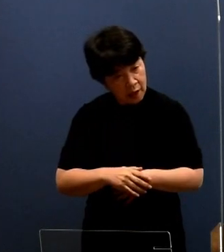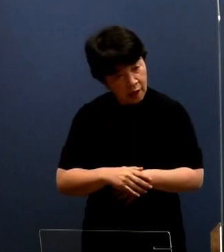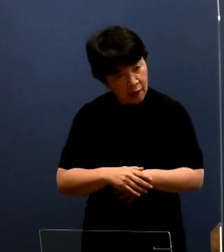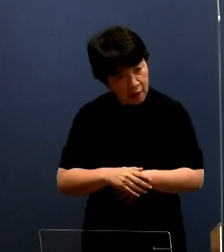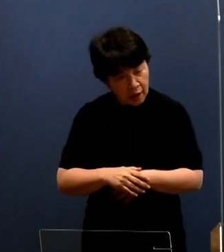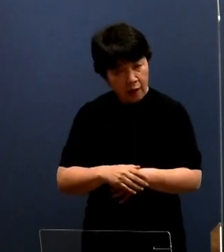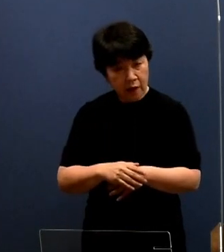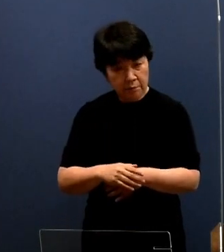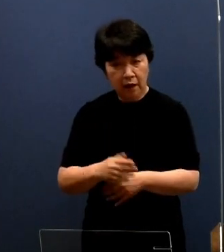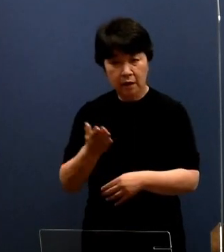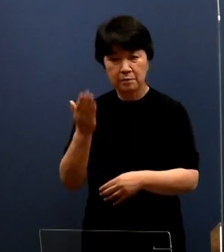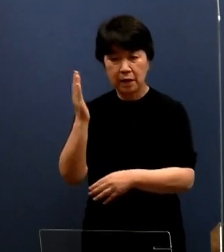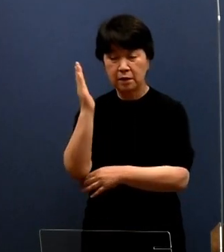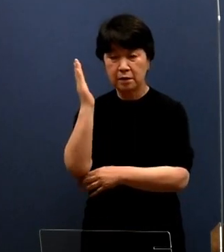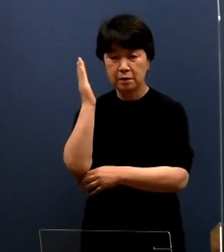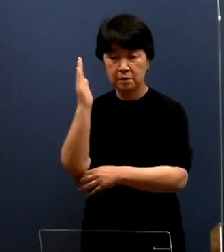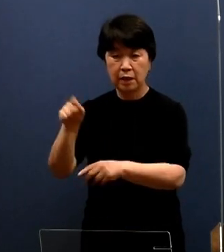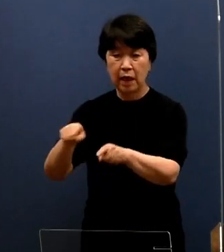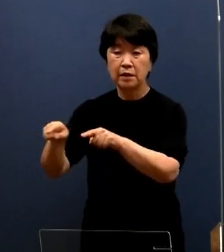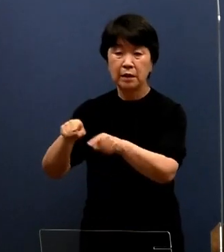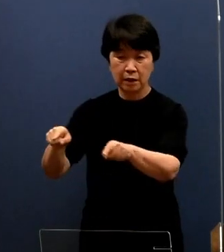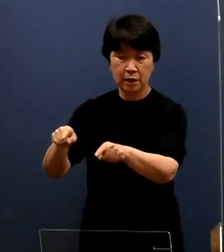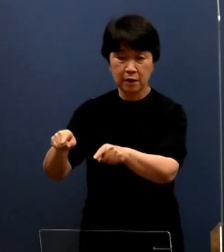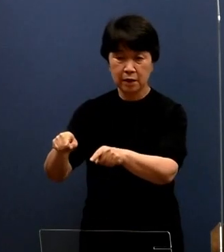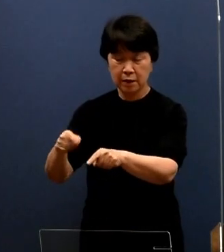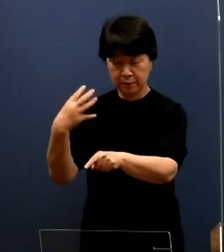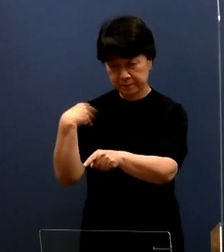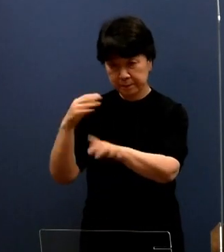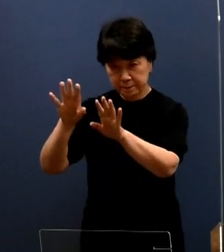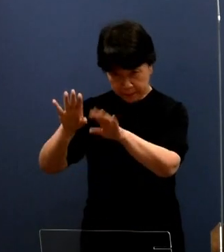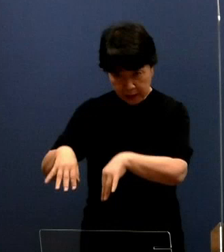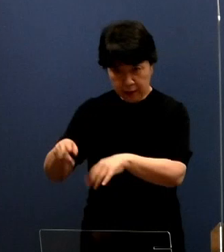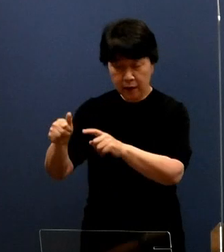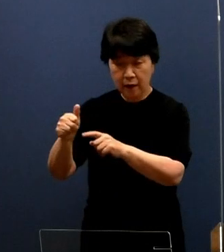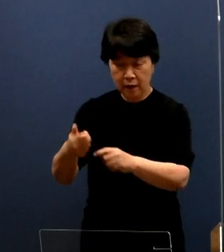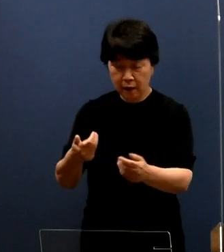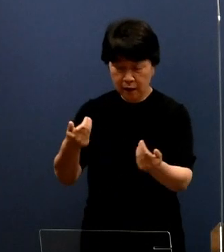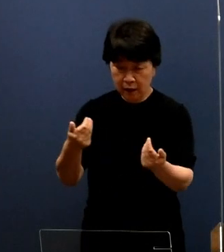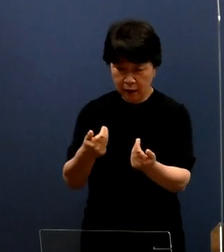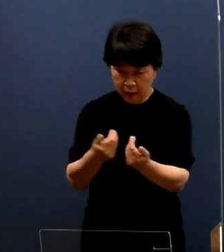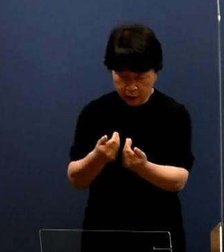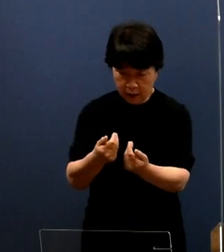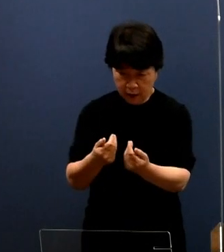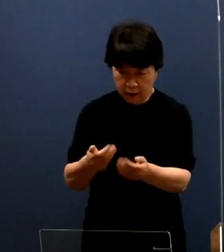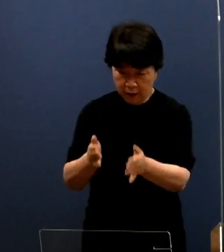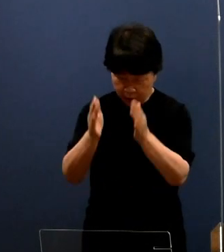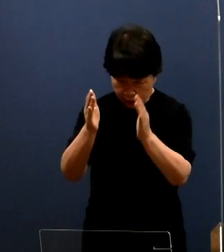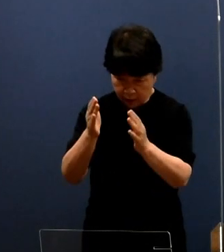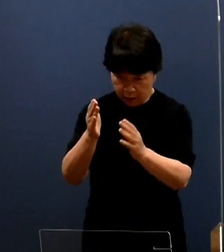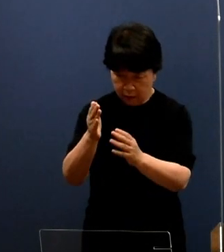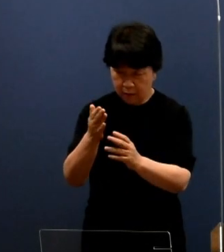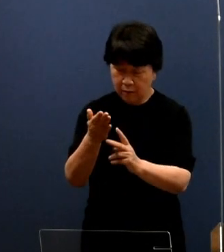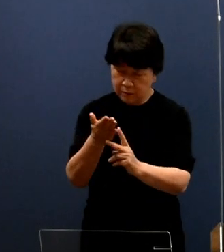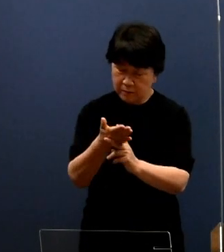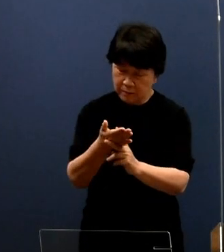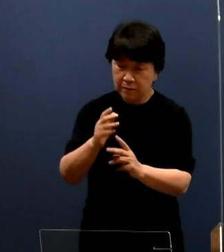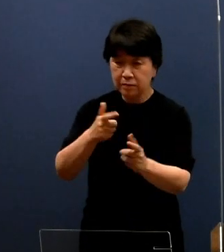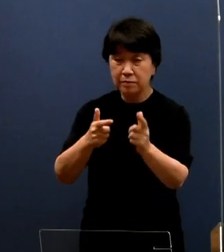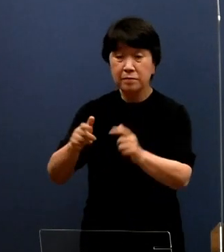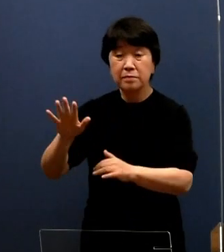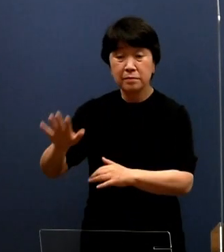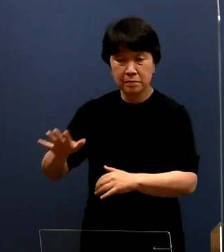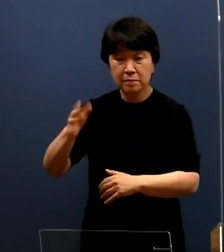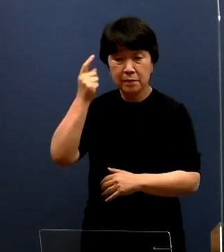られていた以上は当然批判だってある。みんなが賛成することだけをやれば進むことはないので